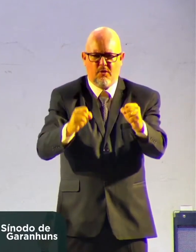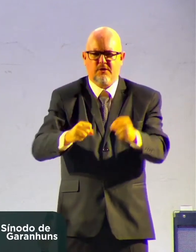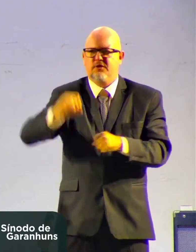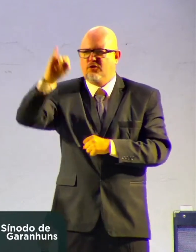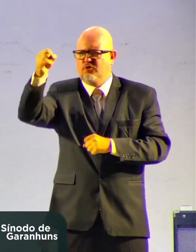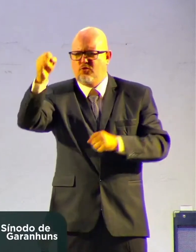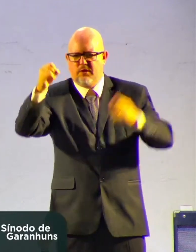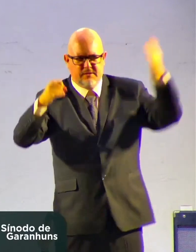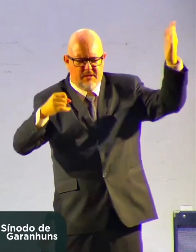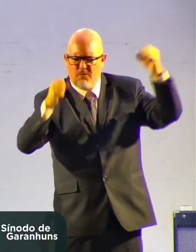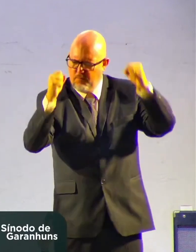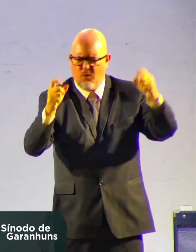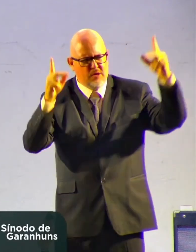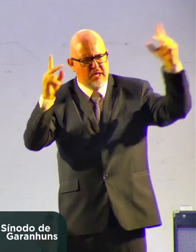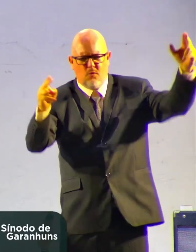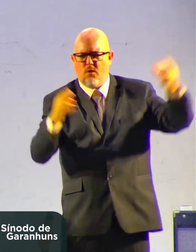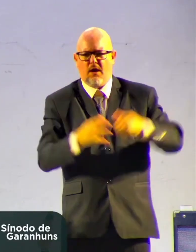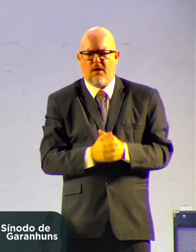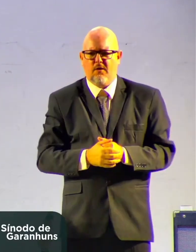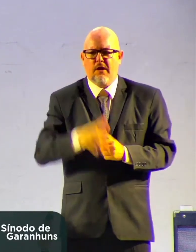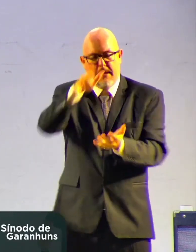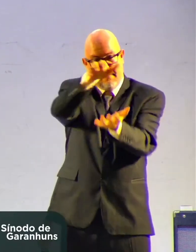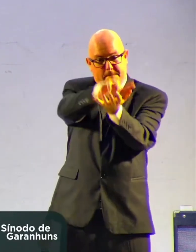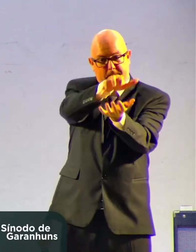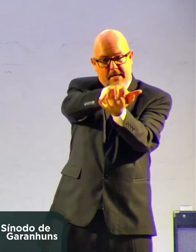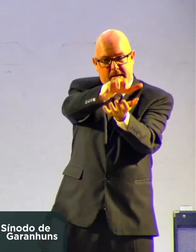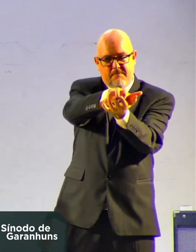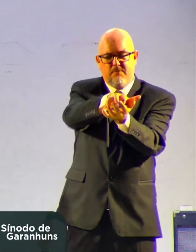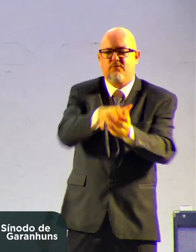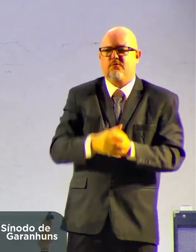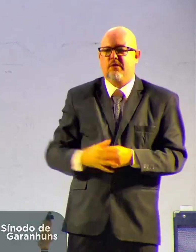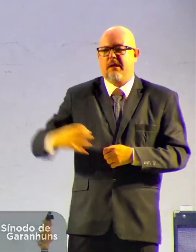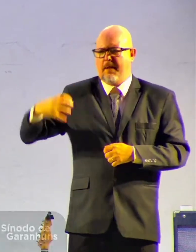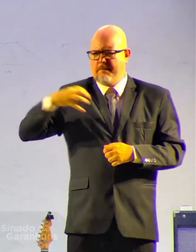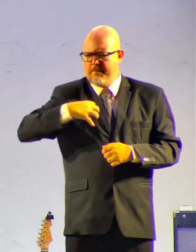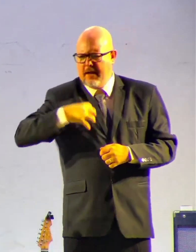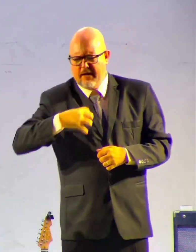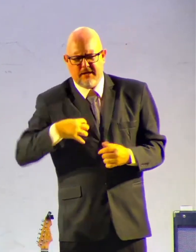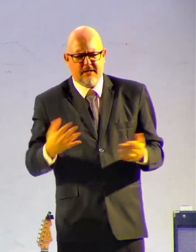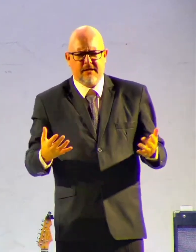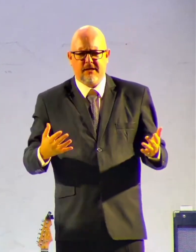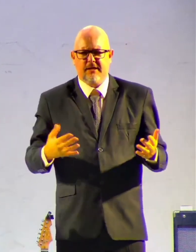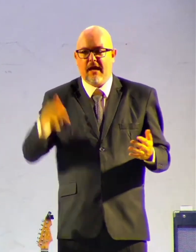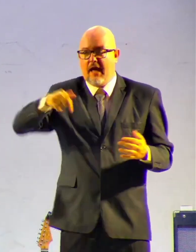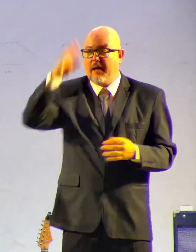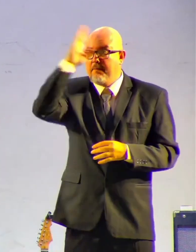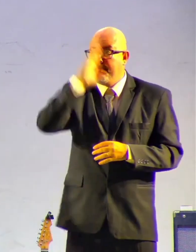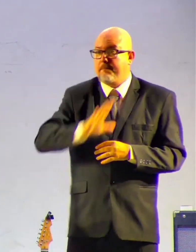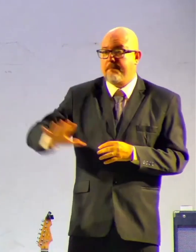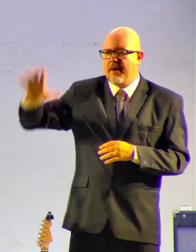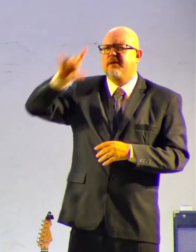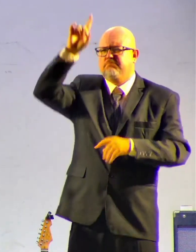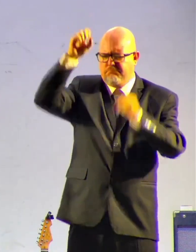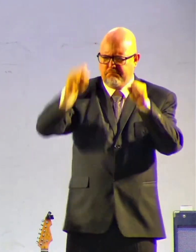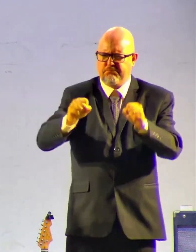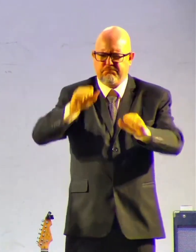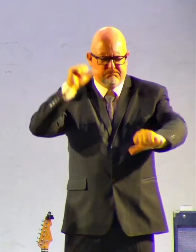aqui em Juazeiro, aqui em Pernambuco, aqui na Bahia, aqui no Brasil.